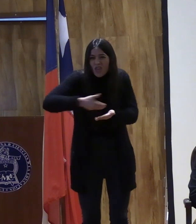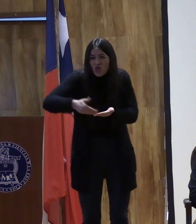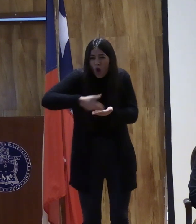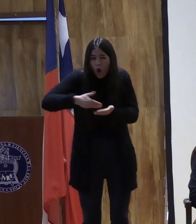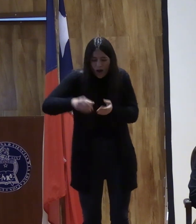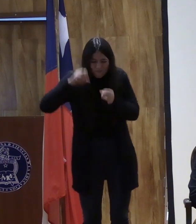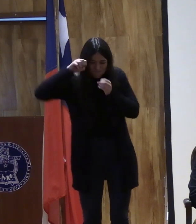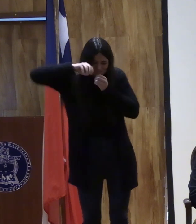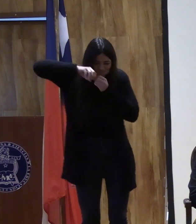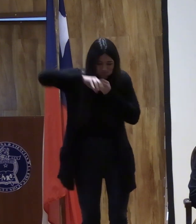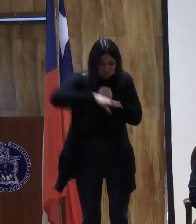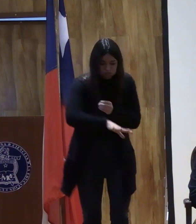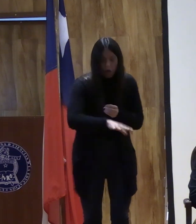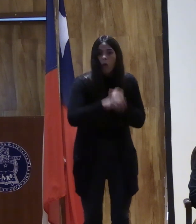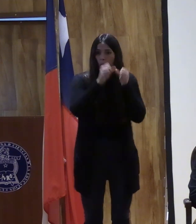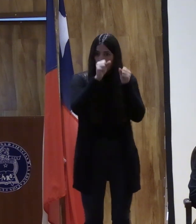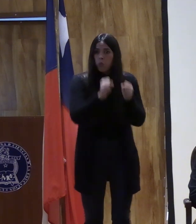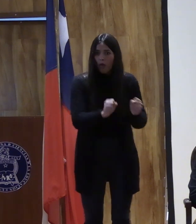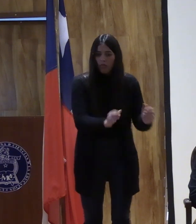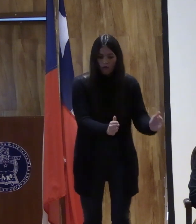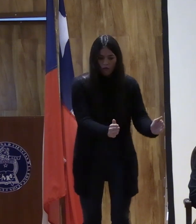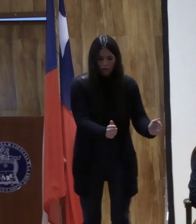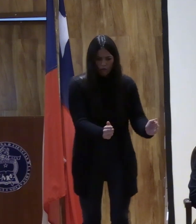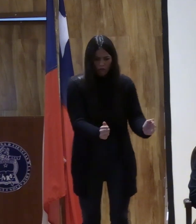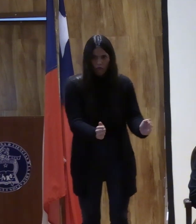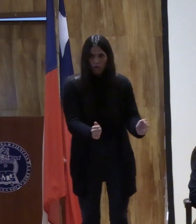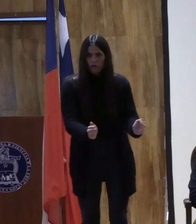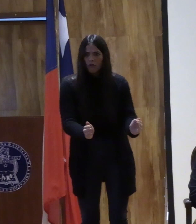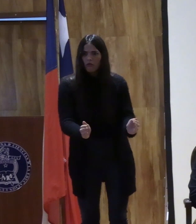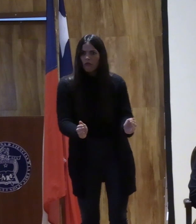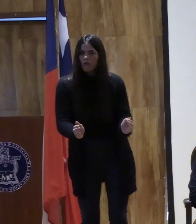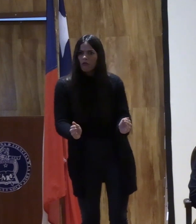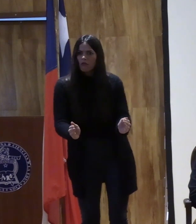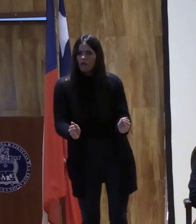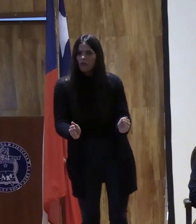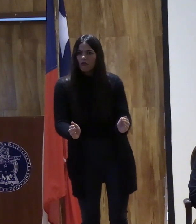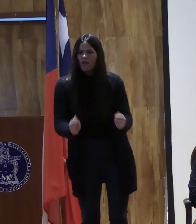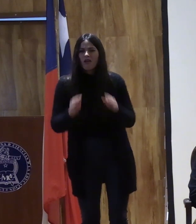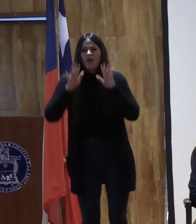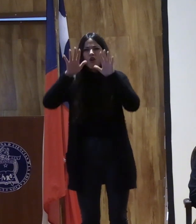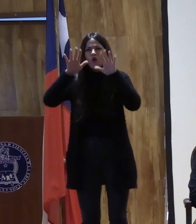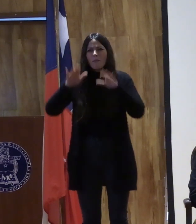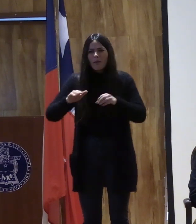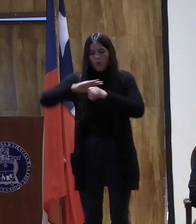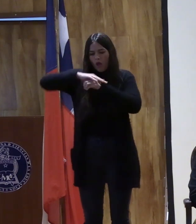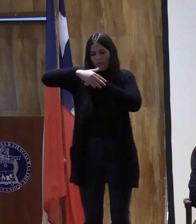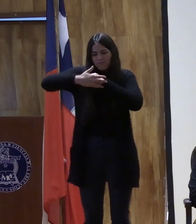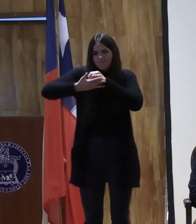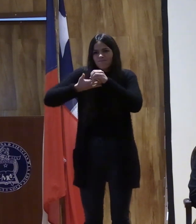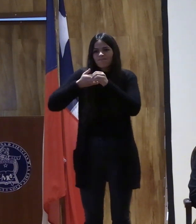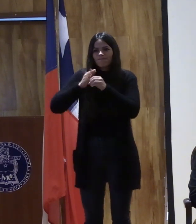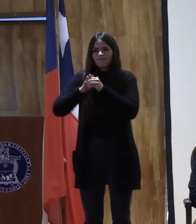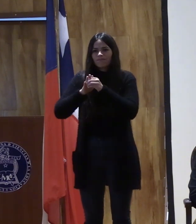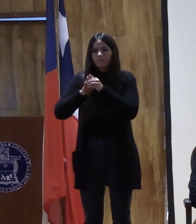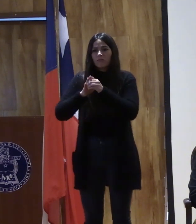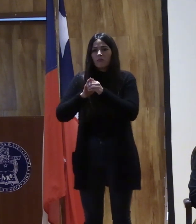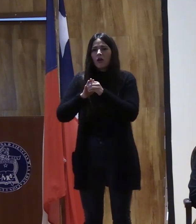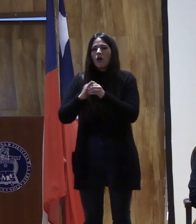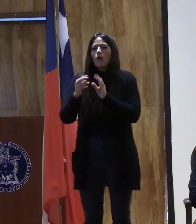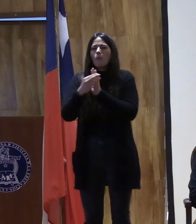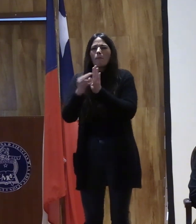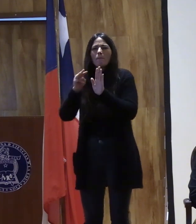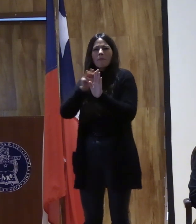fotones, sí que pueden mover toda la cáscara exterior de la estrella. Entonces, cuando uno llega,